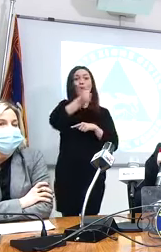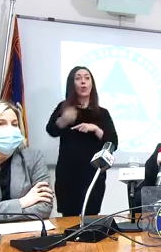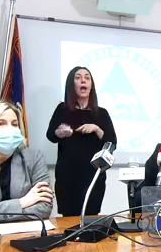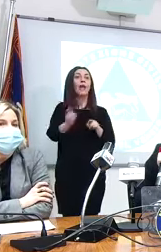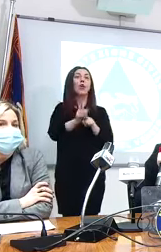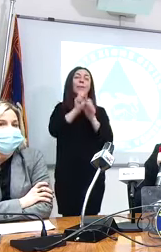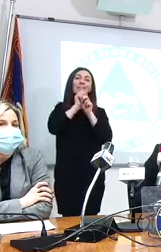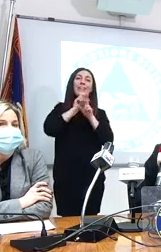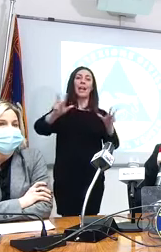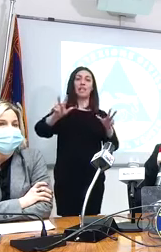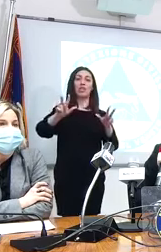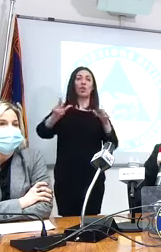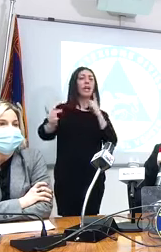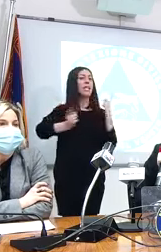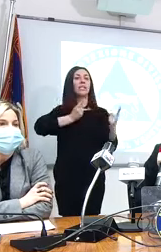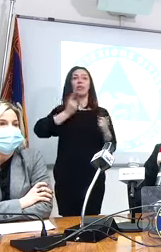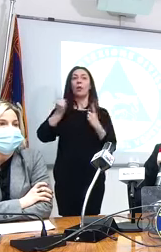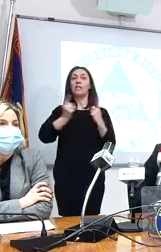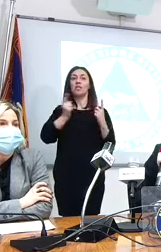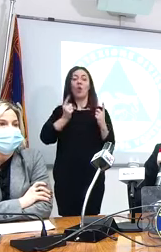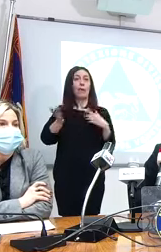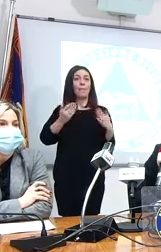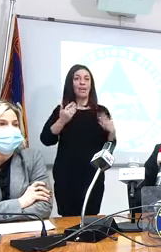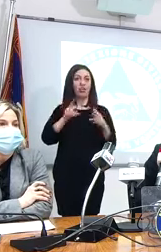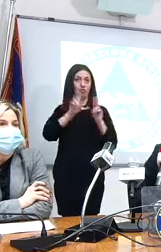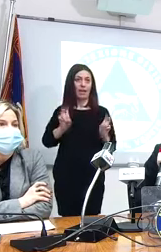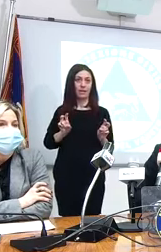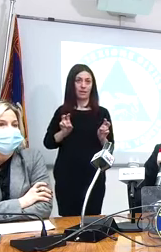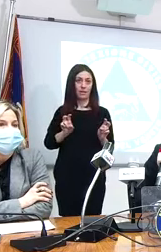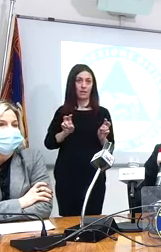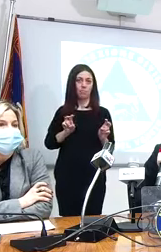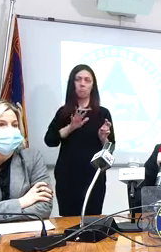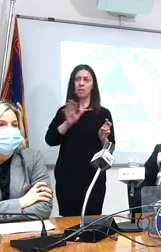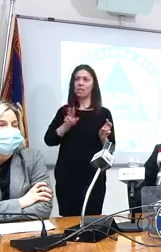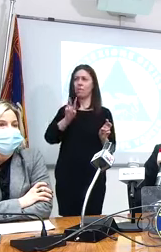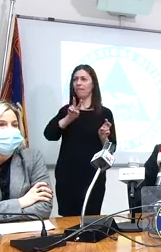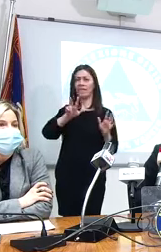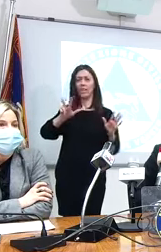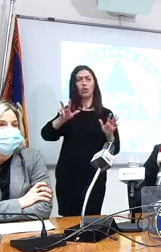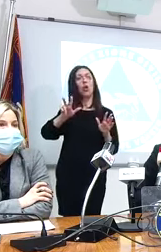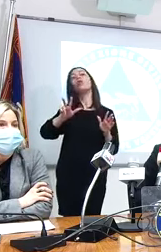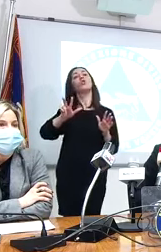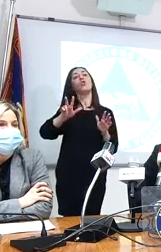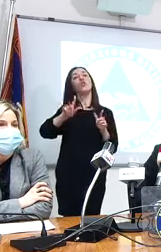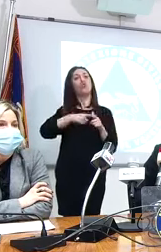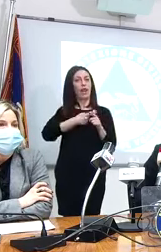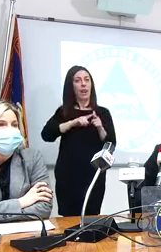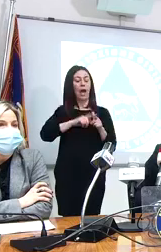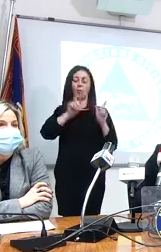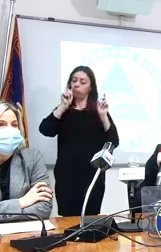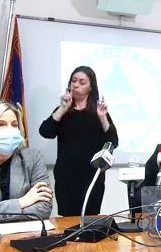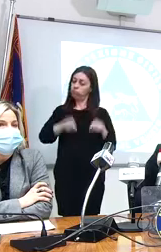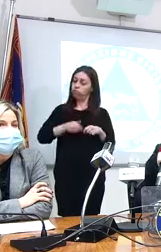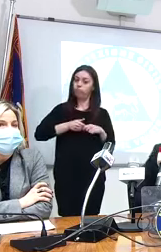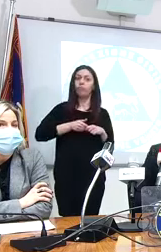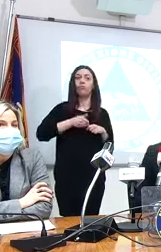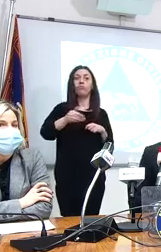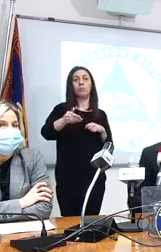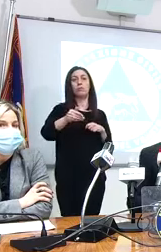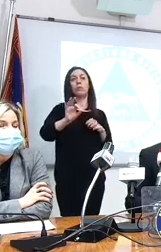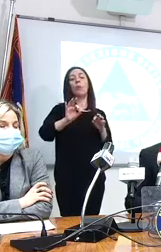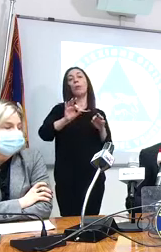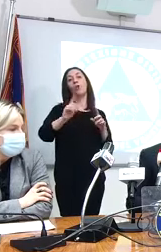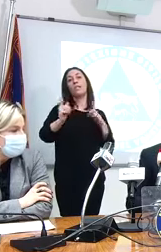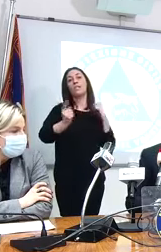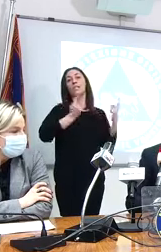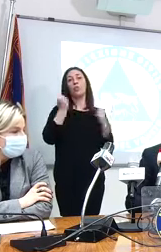Se non sbaglio data a memoria, era il 28 gennaio, la dichiarazione dello stato di emergenza, che ha aperto le porte poi a tutto quello che ne è